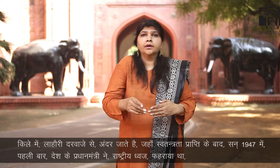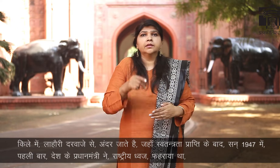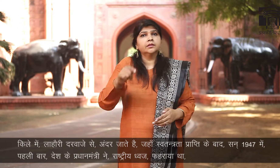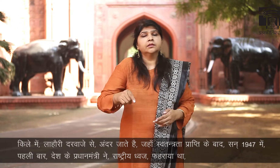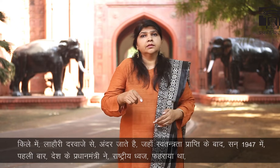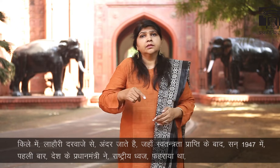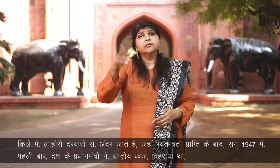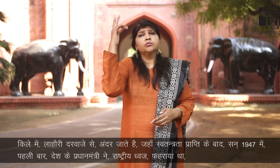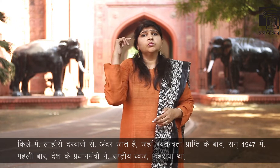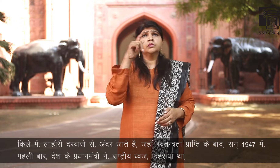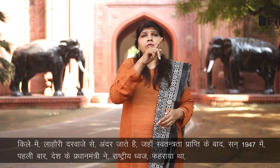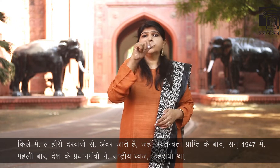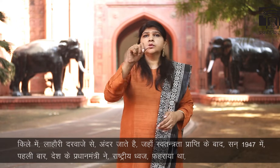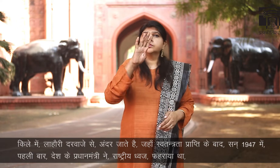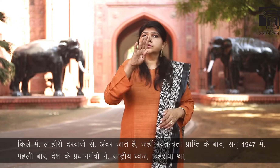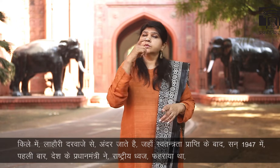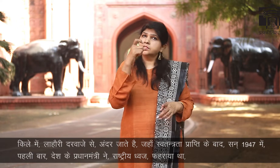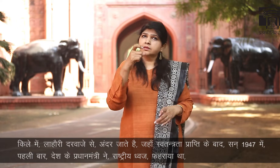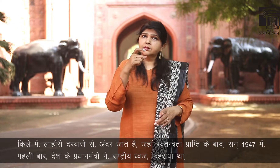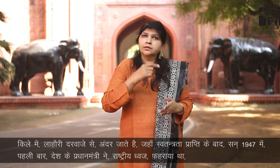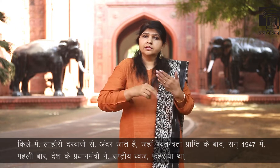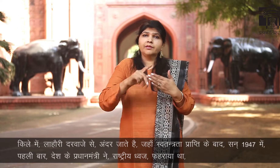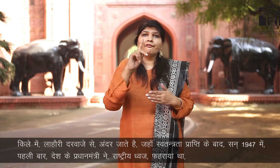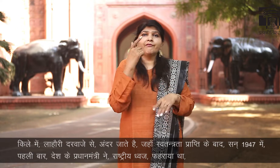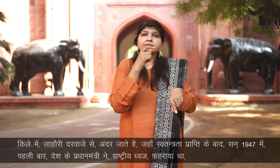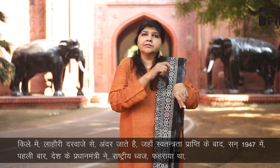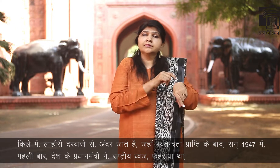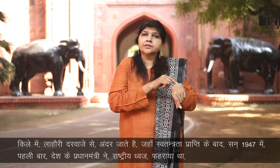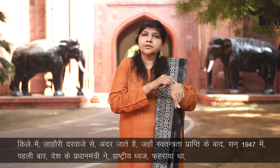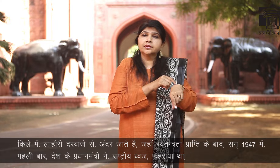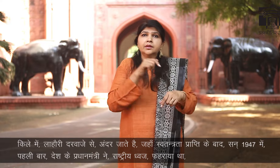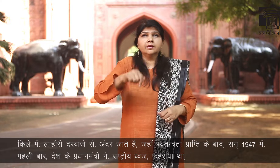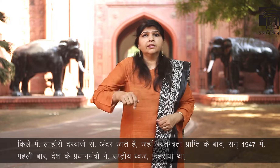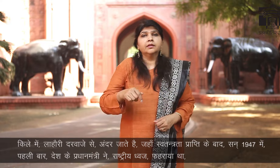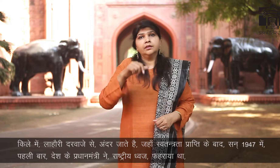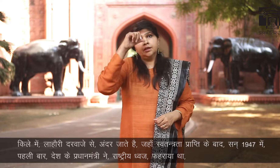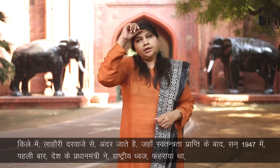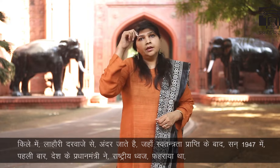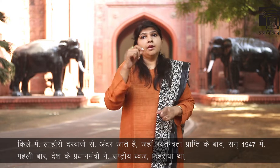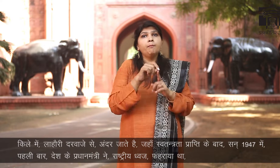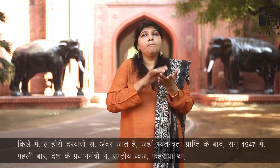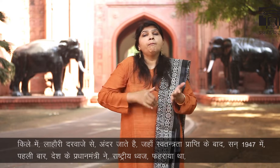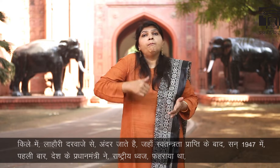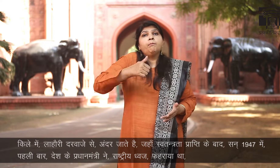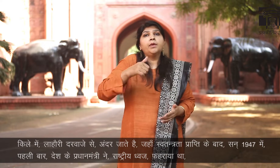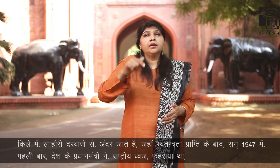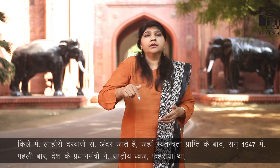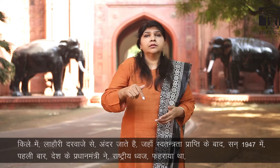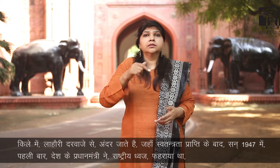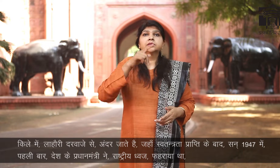सन 1947 में पहली बार देश के प्रधानमंत्री ने राष्ट्रीय ध्वज फहराया था